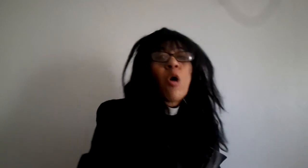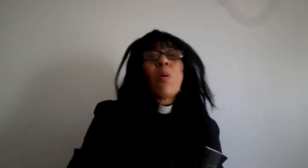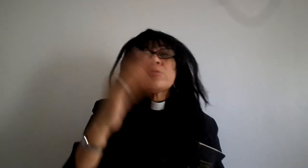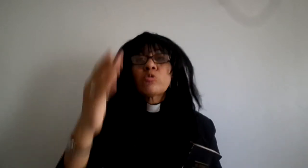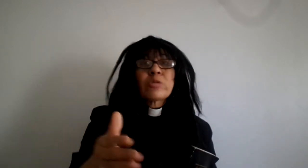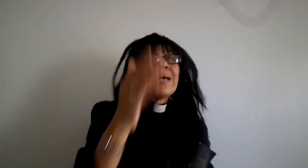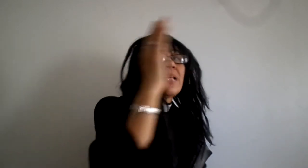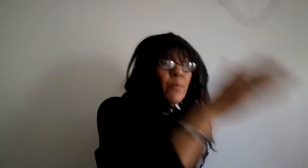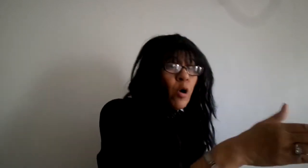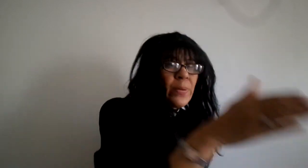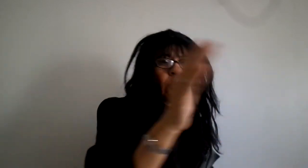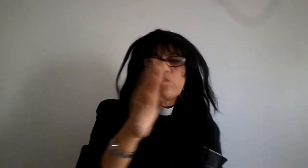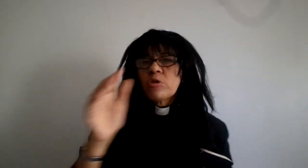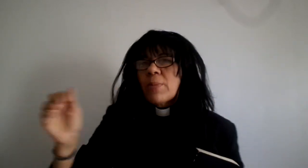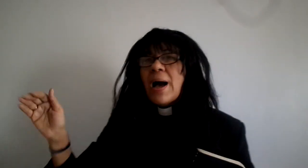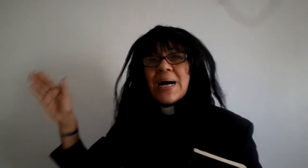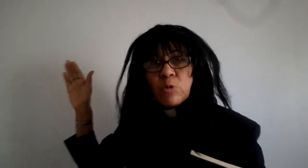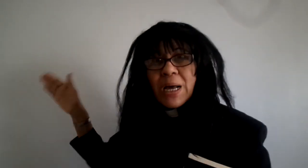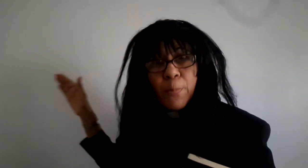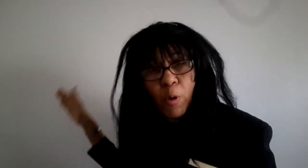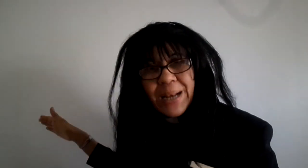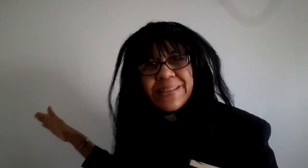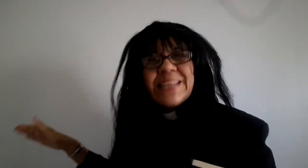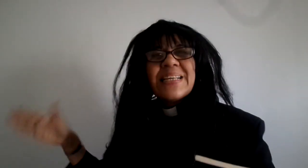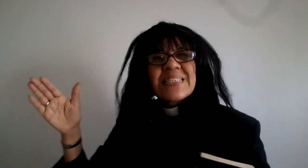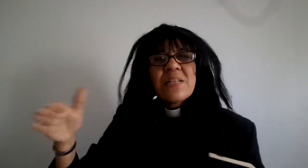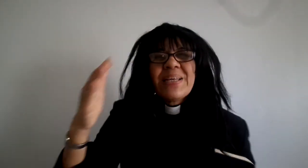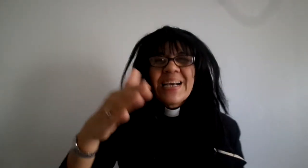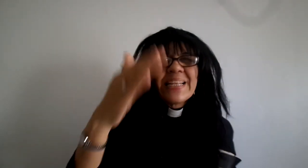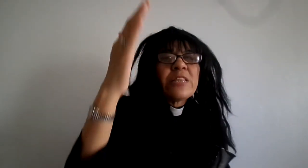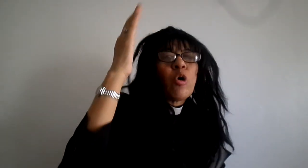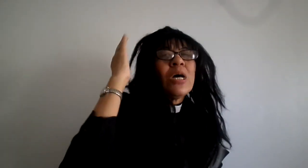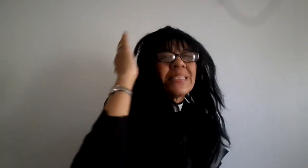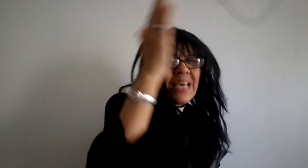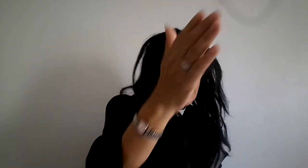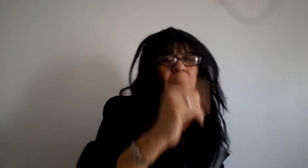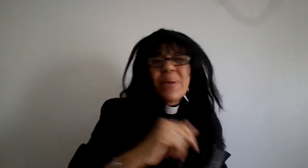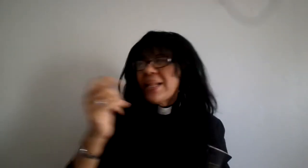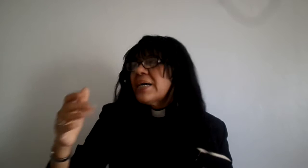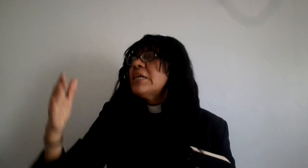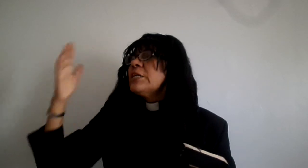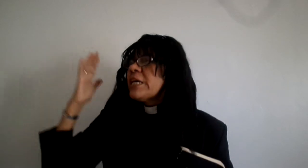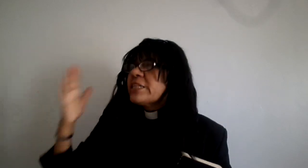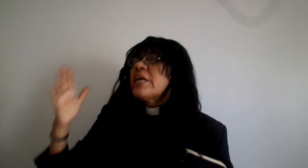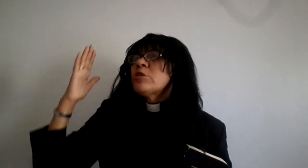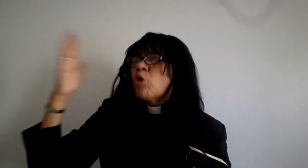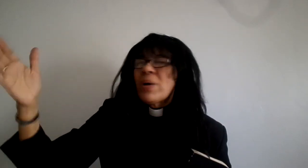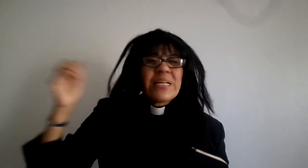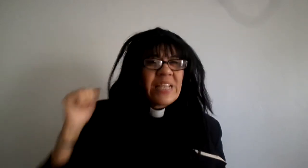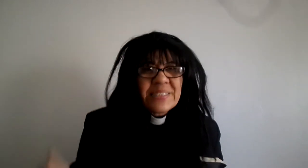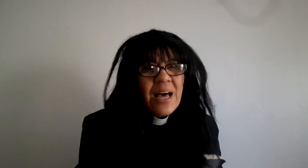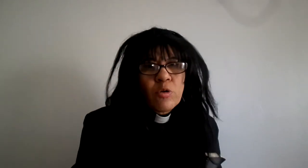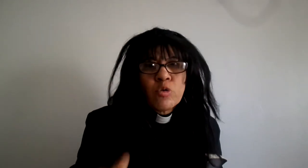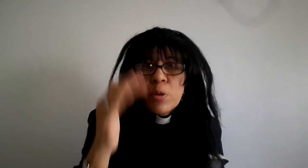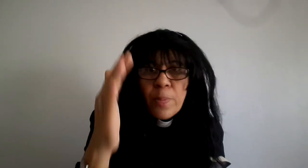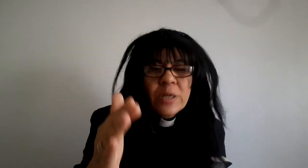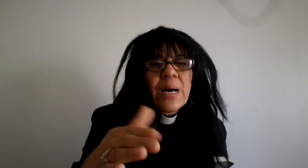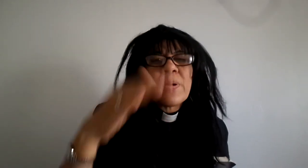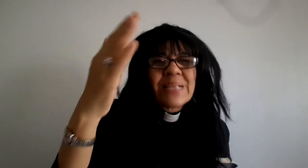Cuando tú estás en el púlpito y tú no te vas a tocar vueltas y a decir, mira, Cristo te ama, mira, toma este tratado. No importa, pero está